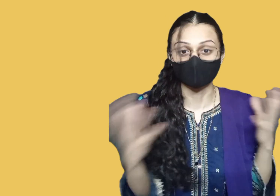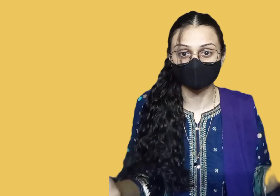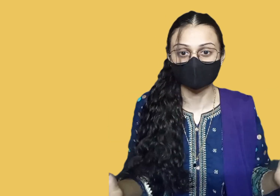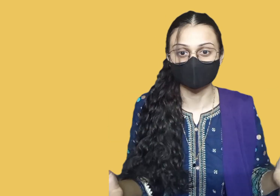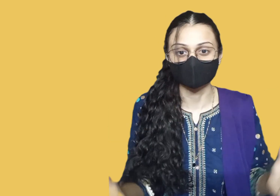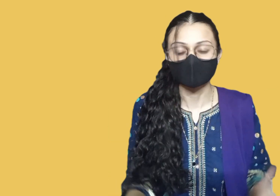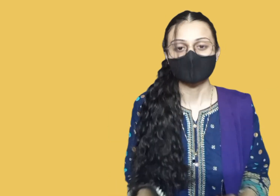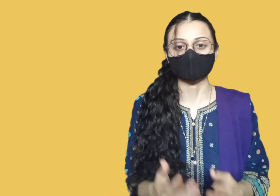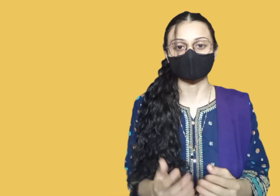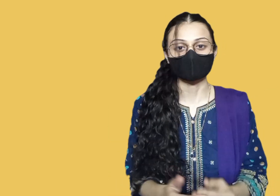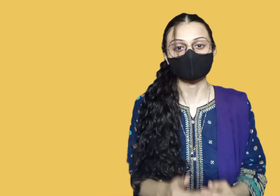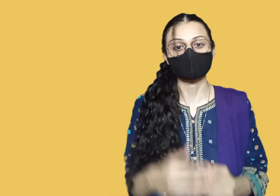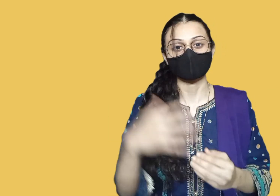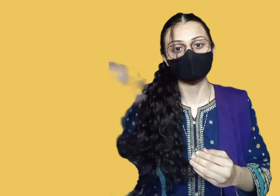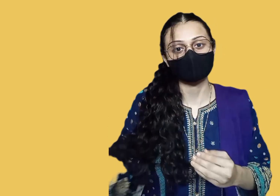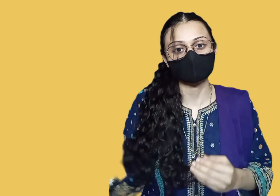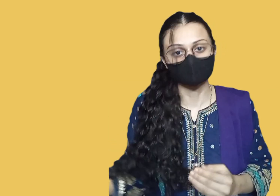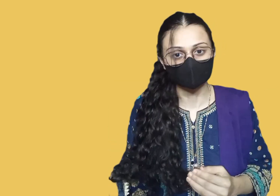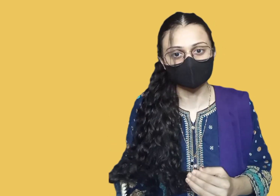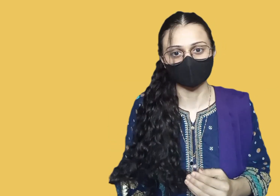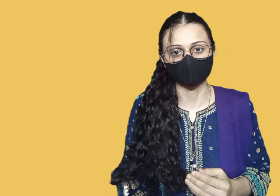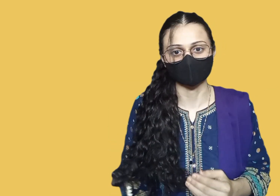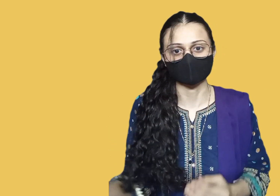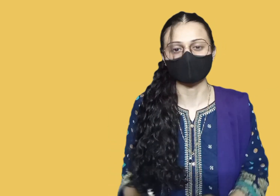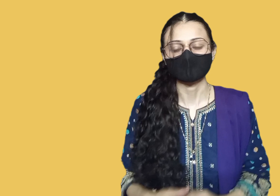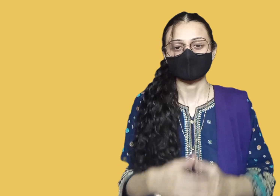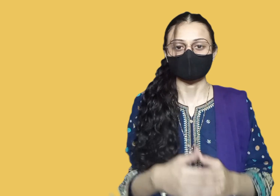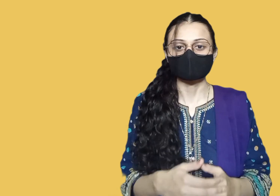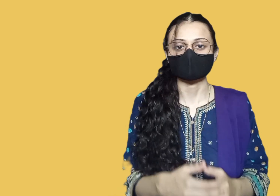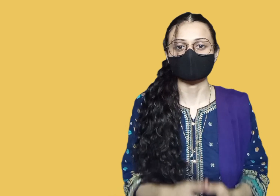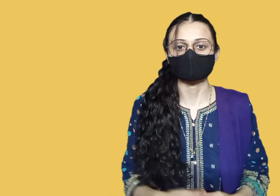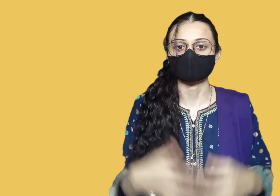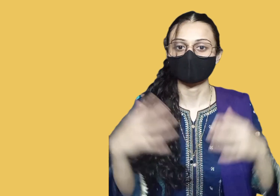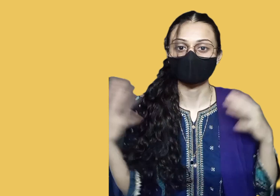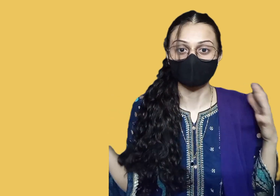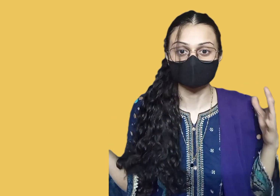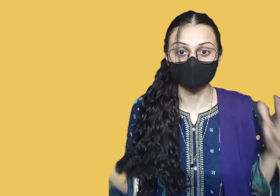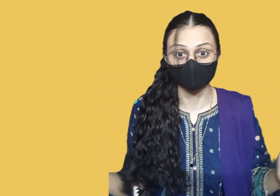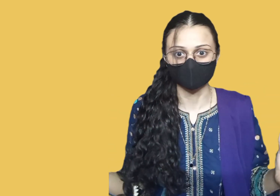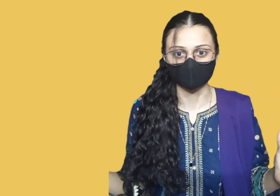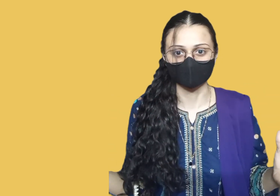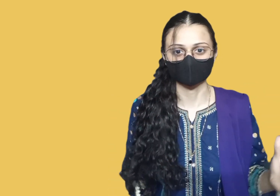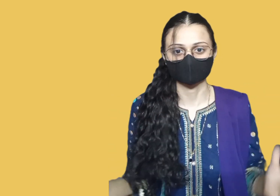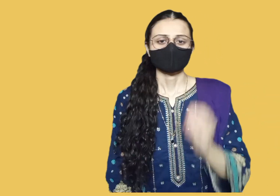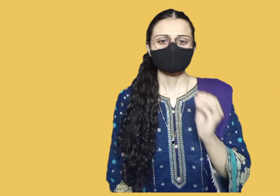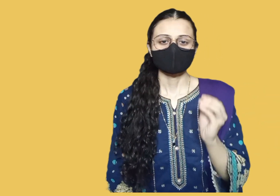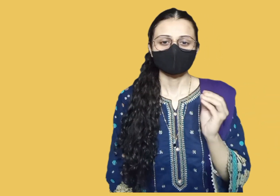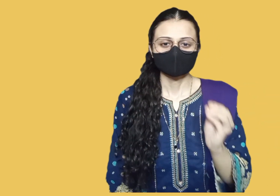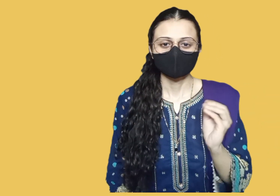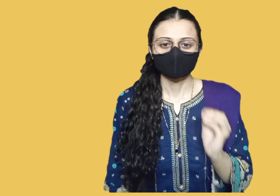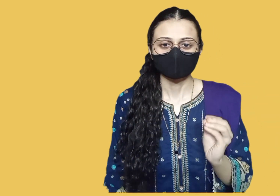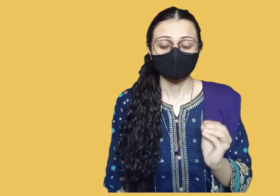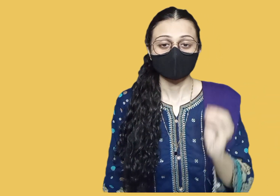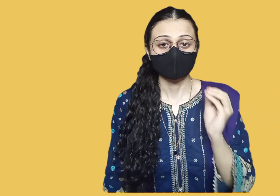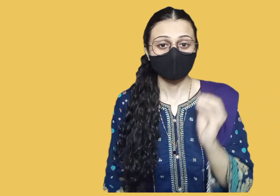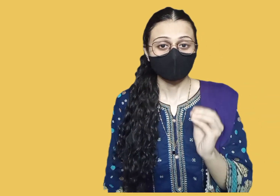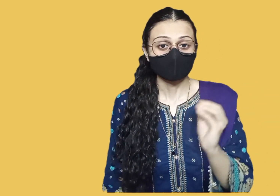वायरल करना है ताकि हमारी जो अपकमिंग मूवी आने वाली है वो इस वजह से जो है वो बहुत ज़्यादा हिट हो जाए। अब सवाल ये उठता है कि ये पेपराजी